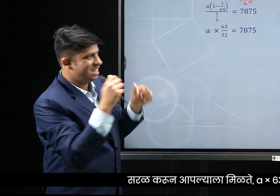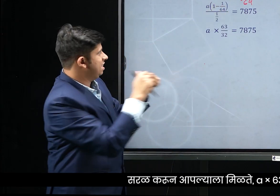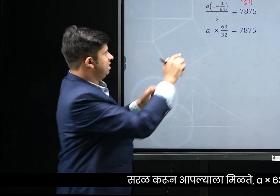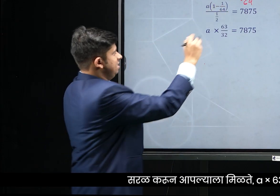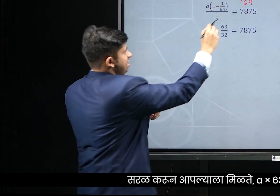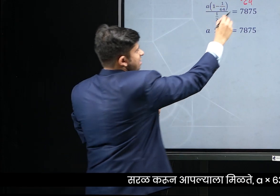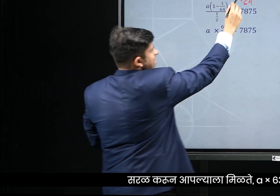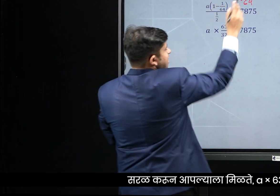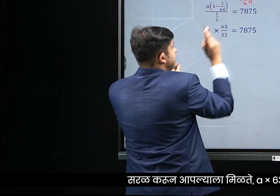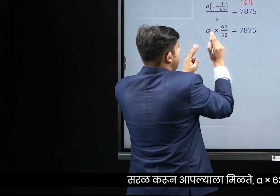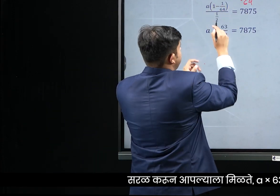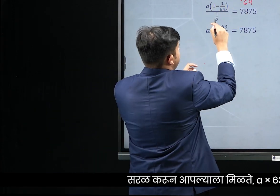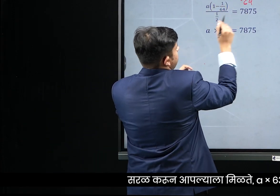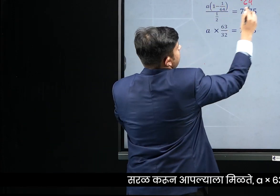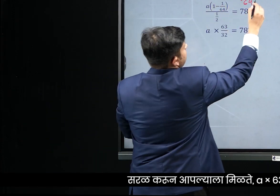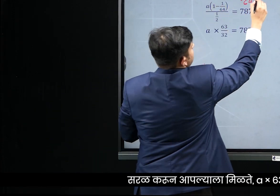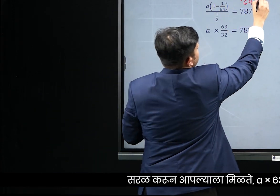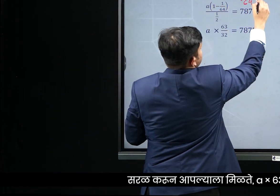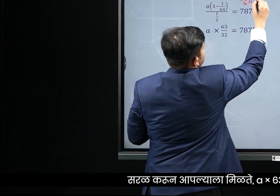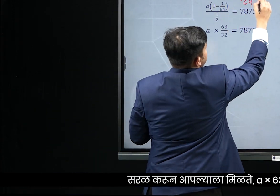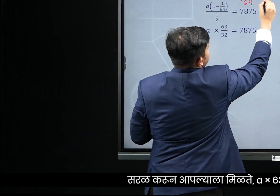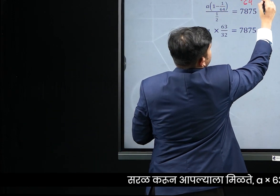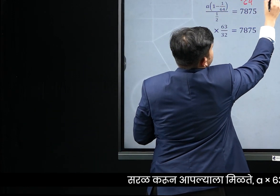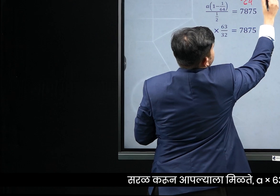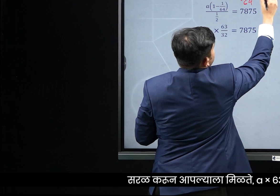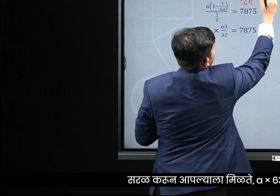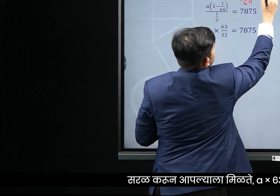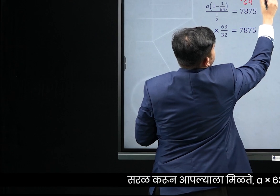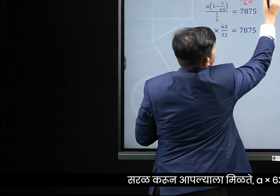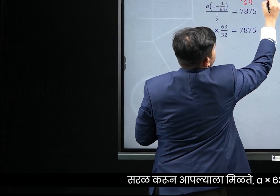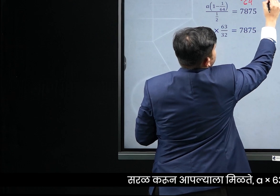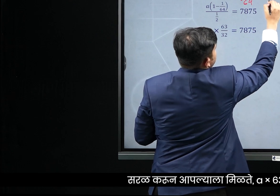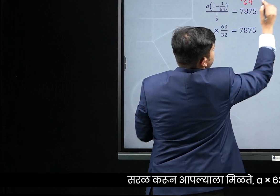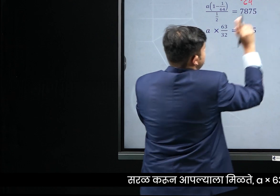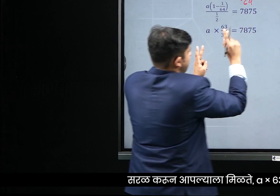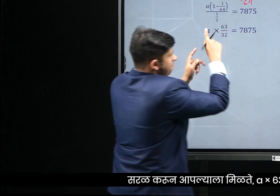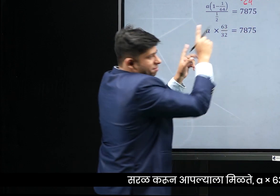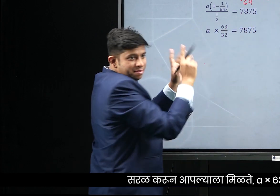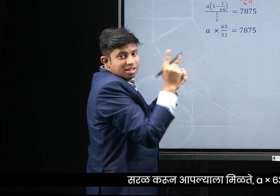सरल करून आपल्याला मिळते at 9:63:30 seconds equals 7875.